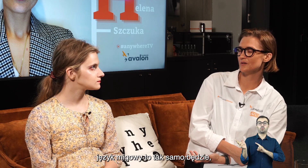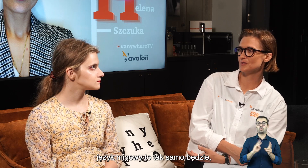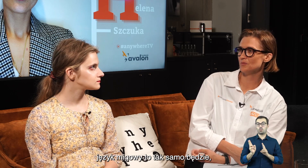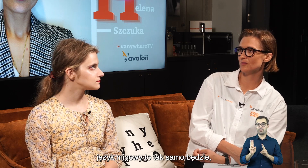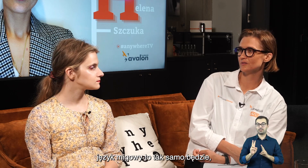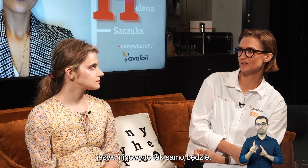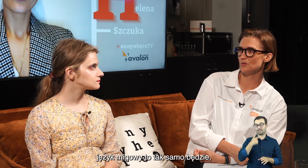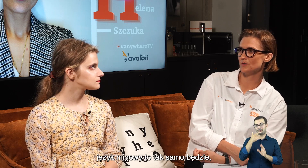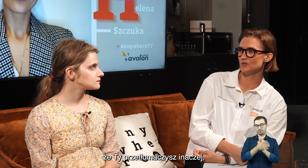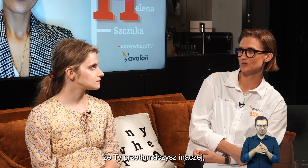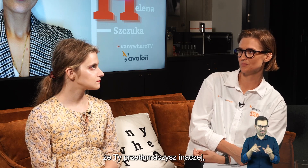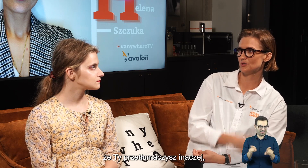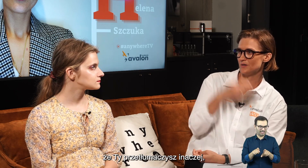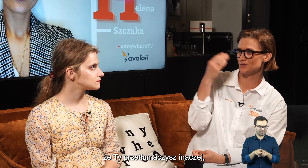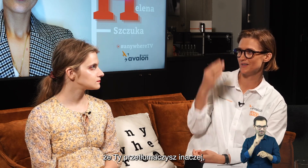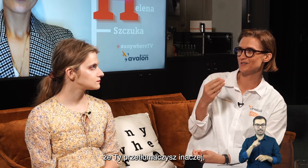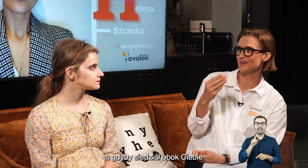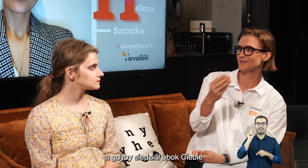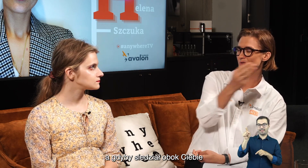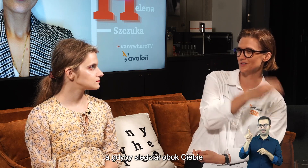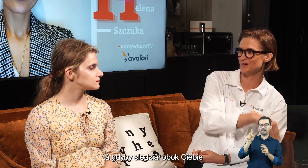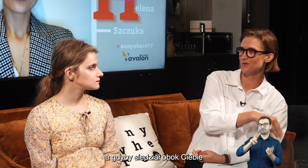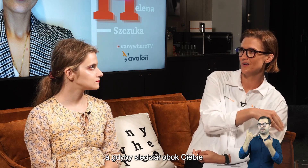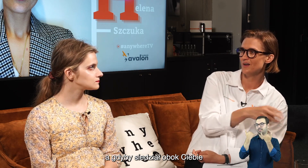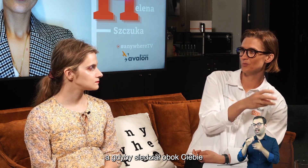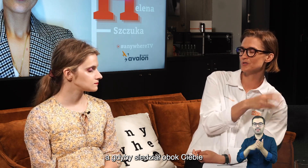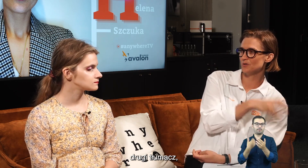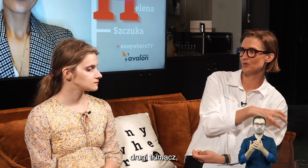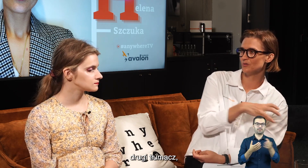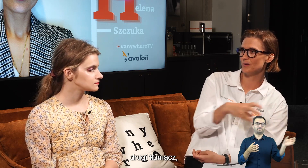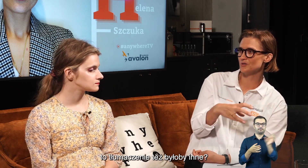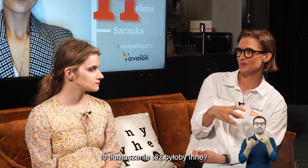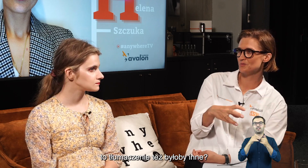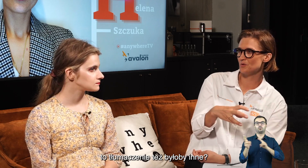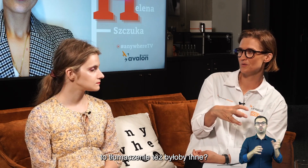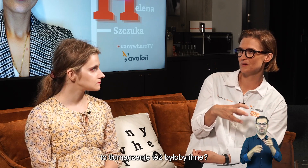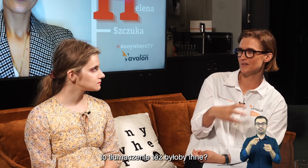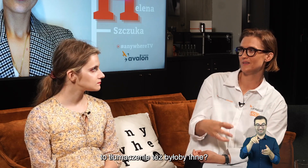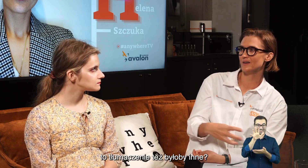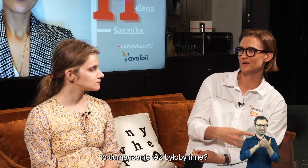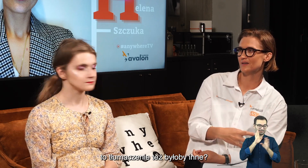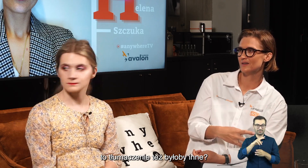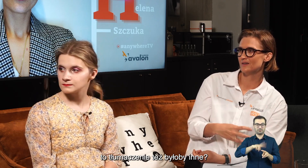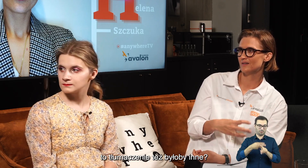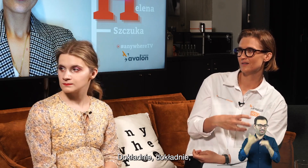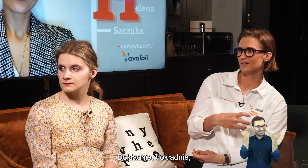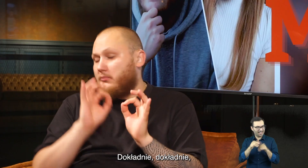na język migowy to tak samo będzie, że ty przetłumaczysz inaczej, a gdyby siedział obok ciebie drugi tłumacz, to też byłoby inne.